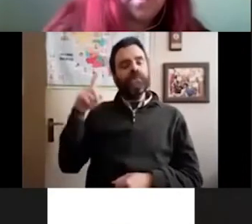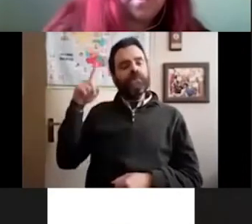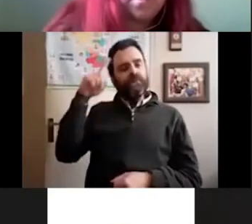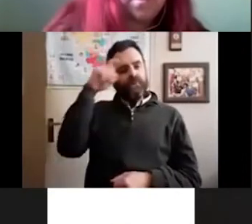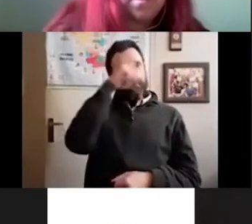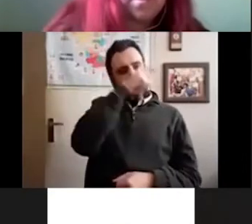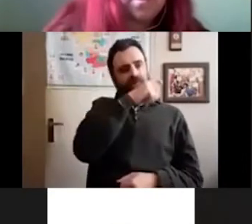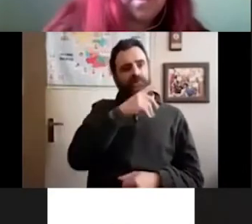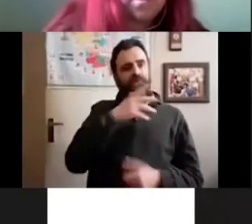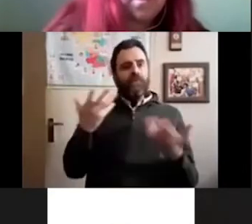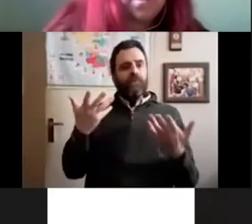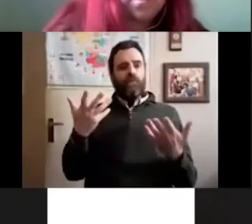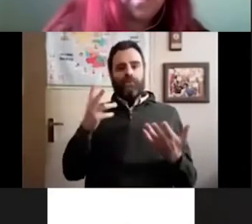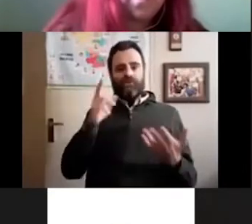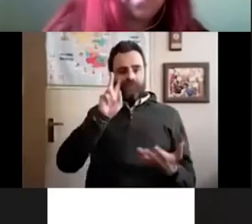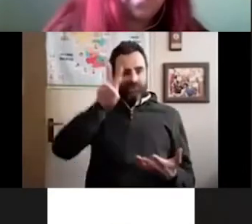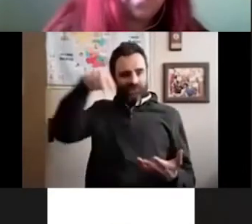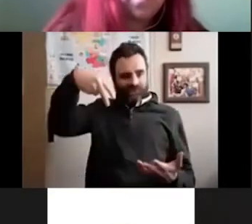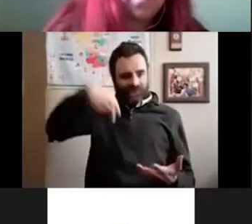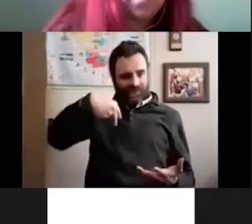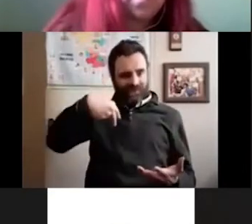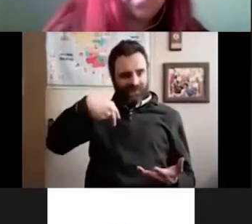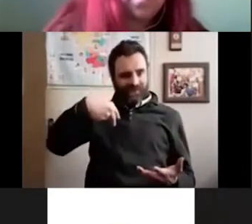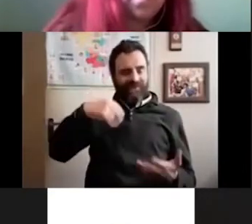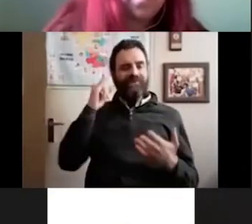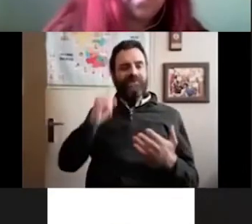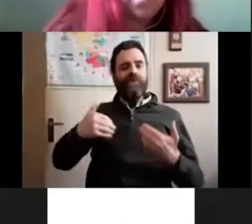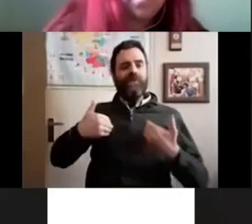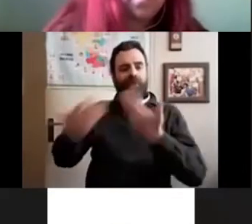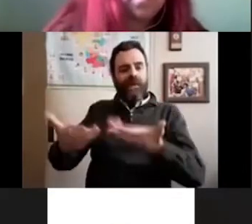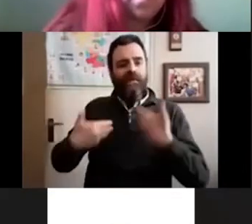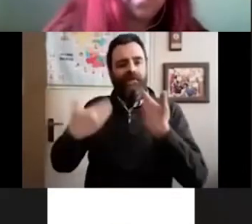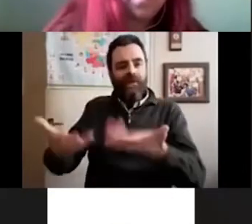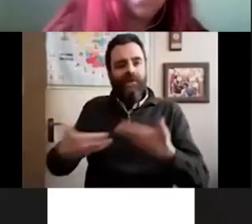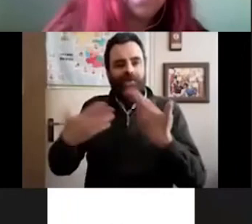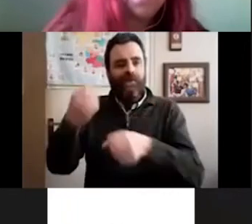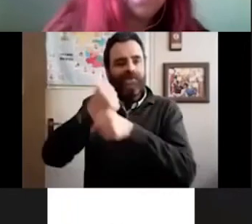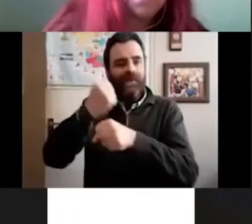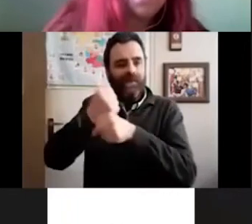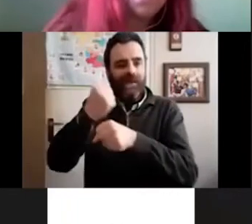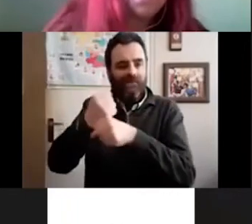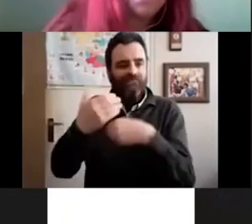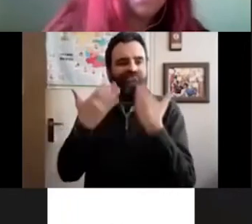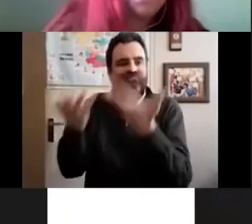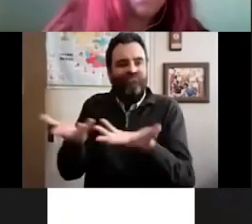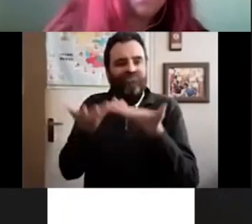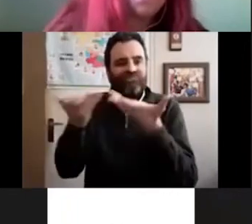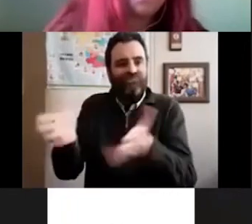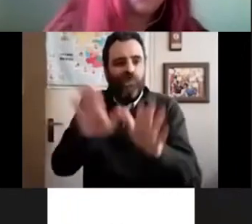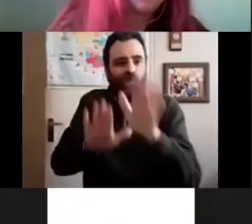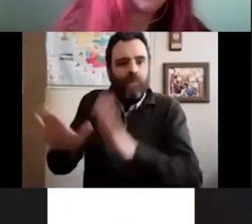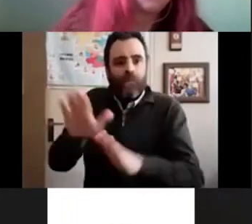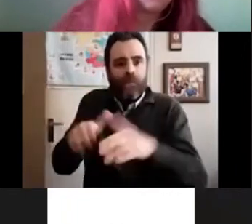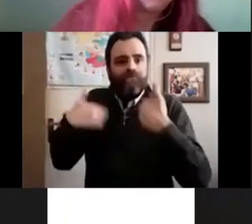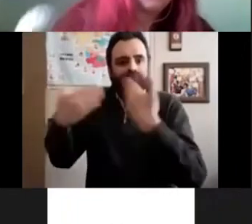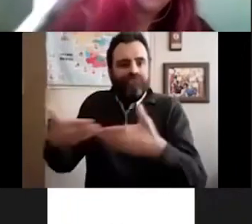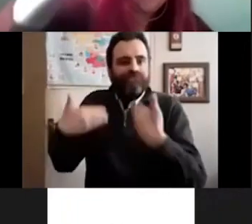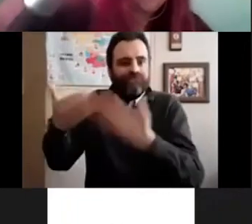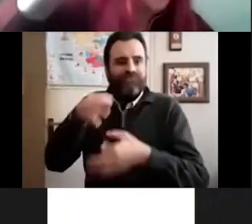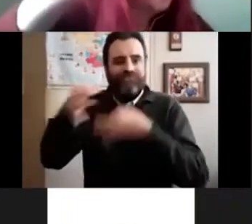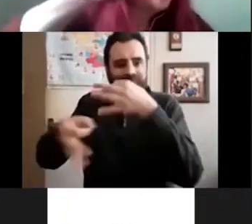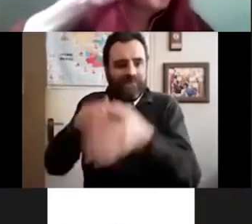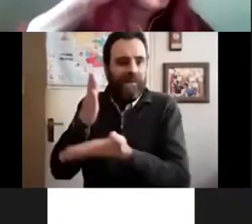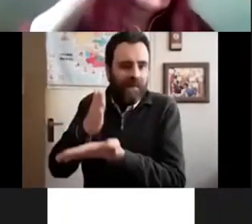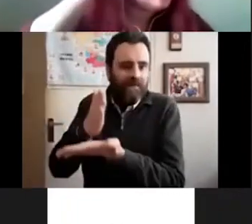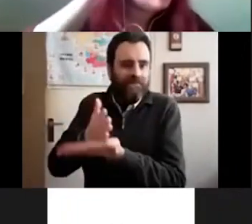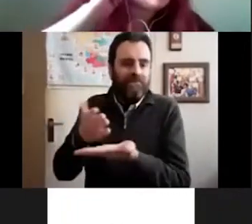los profesores, todos, también es complejo autoevaluarnos en ese sentido, porque siempre estamos entregando, es un trabajo de